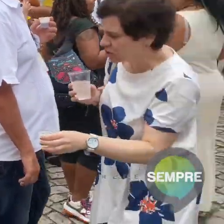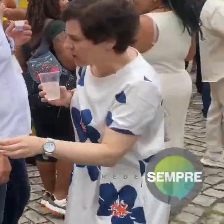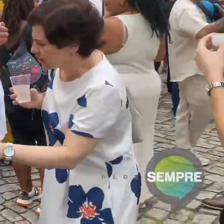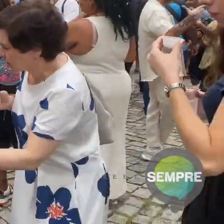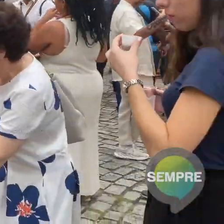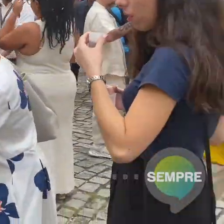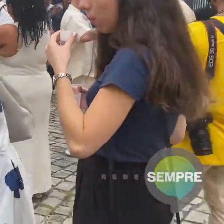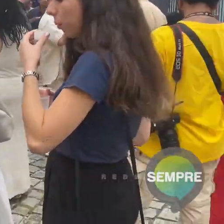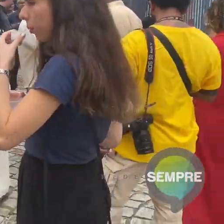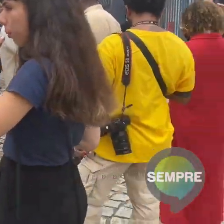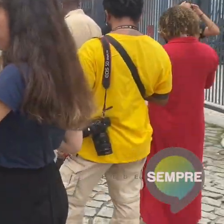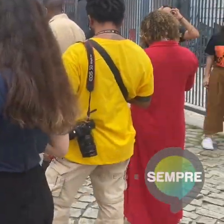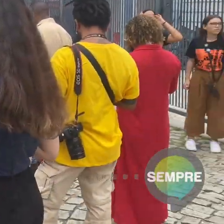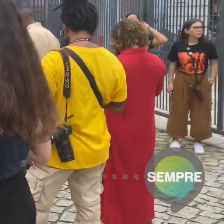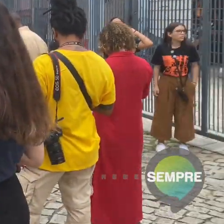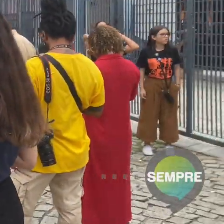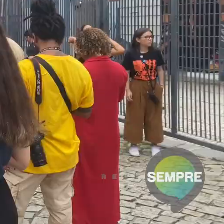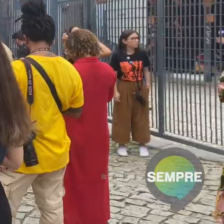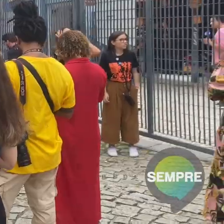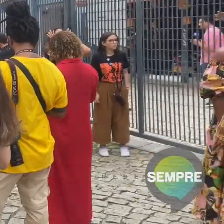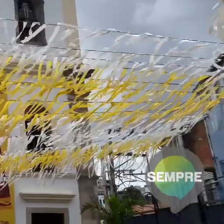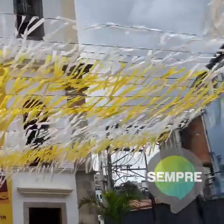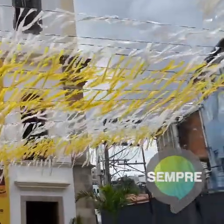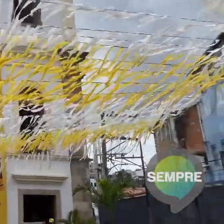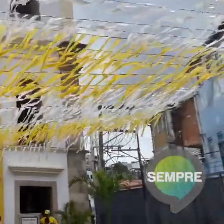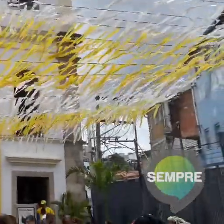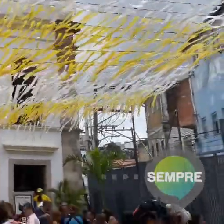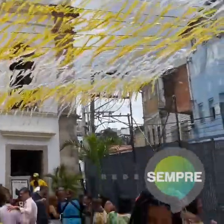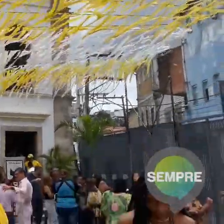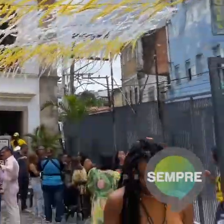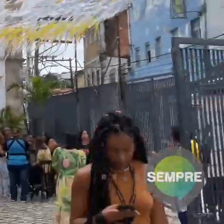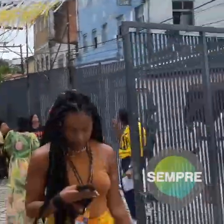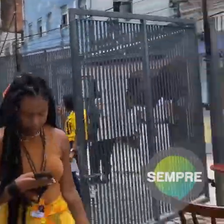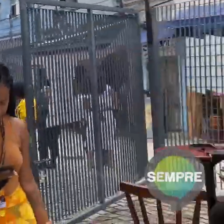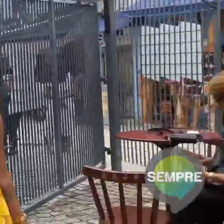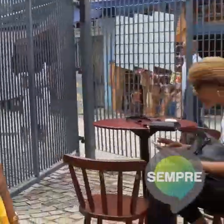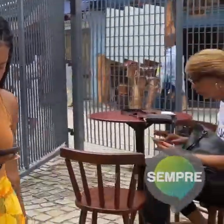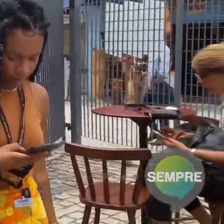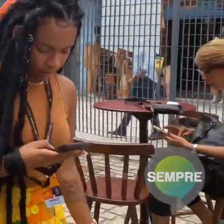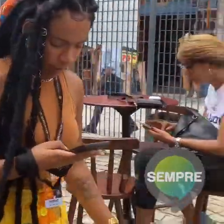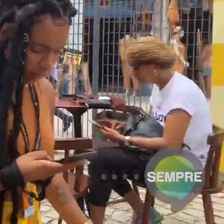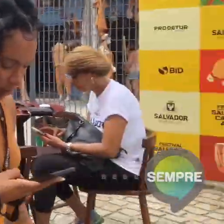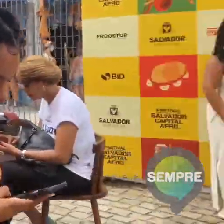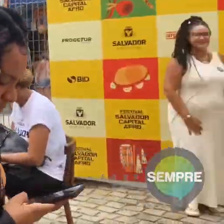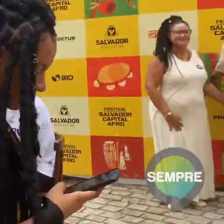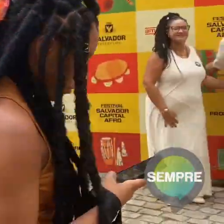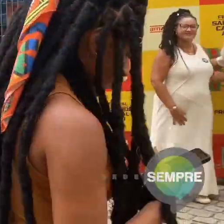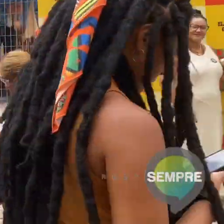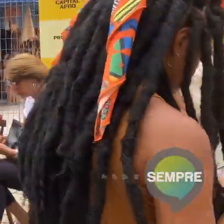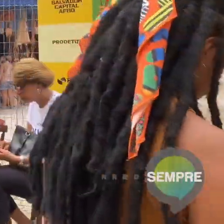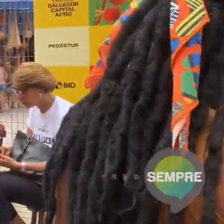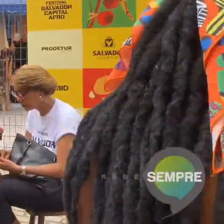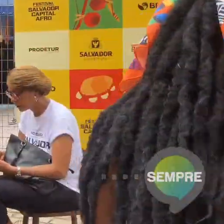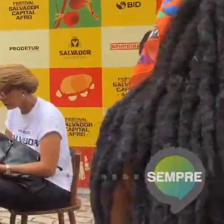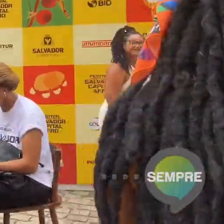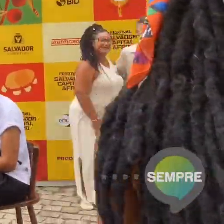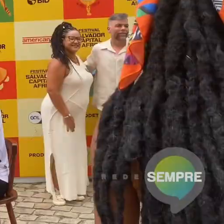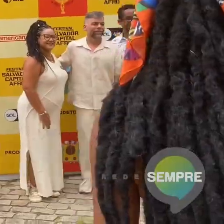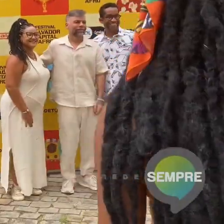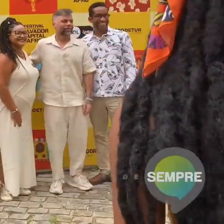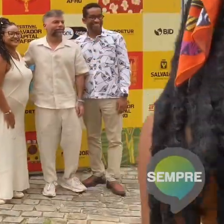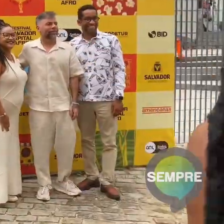O Festival Salvador Capital Afro traz grandes nomes do mercado para se conectarem com o que é produzido